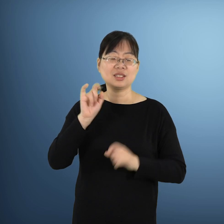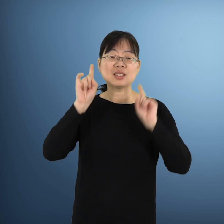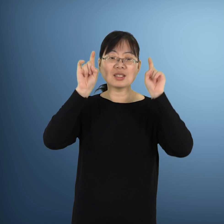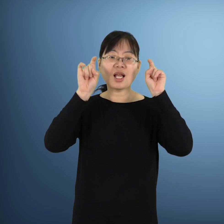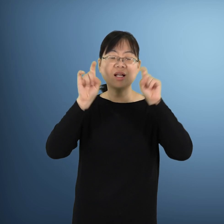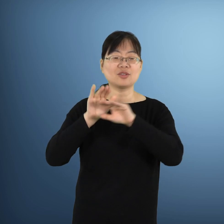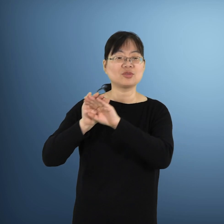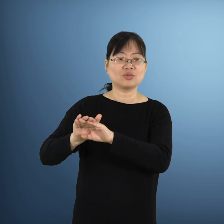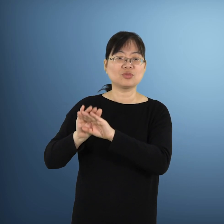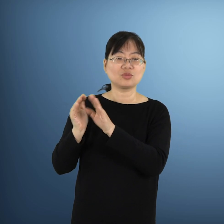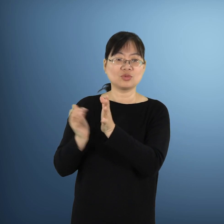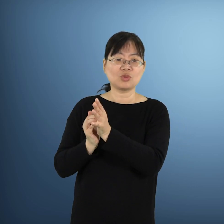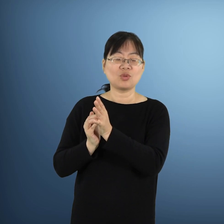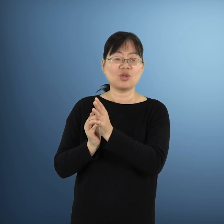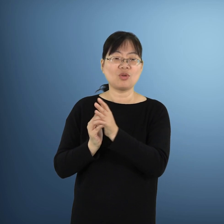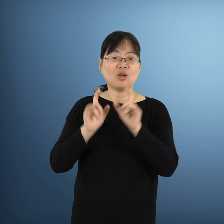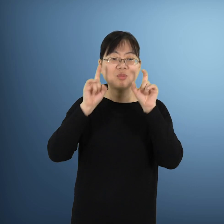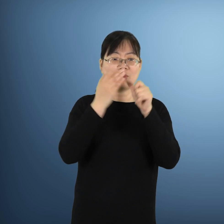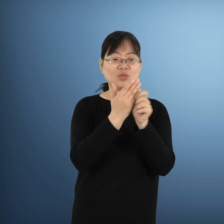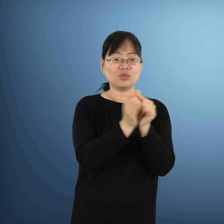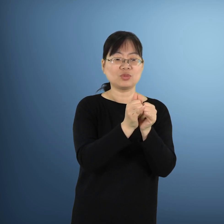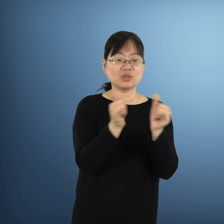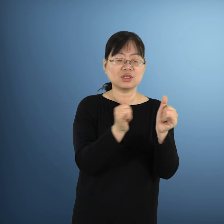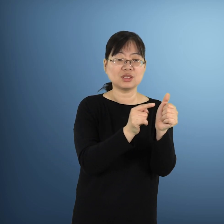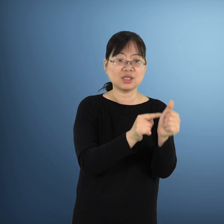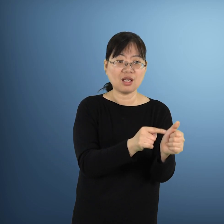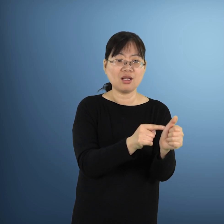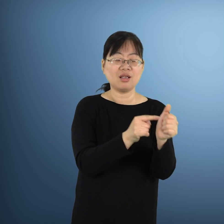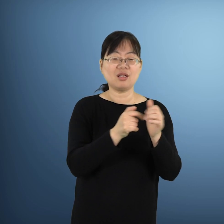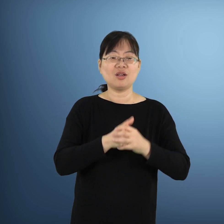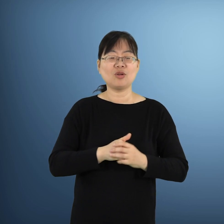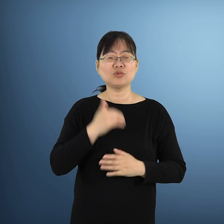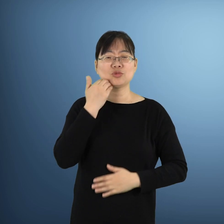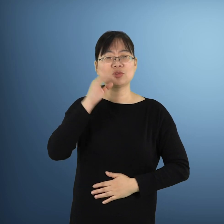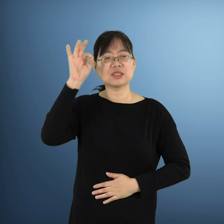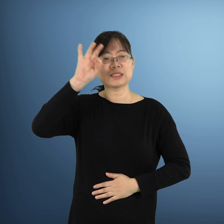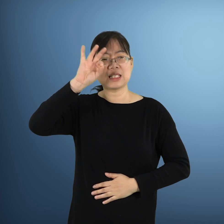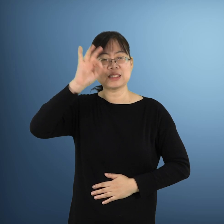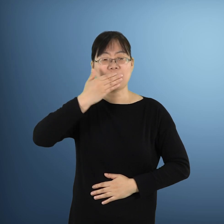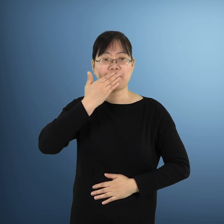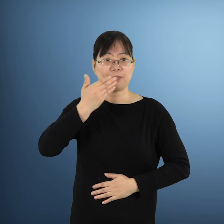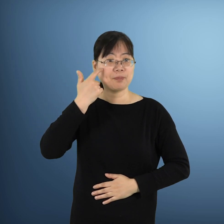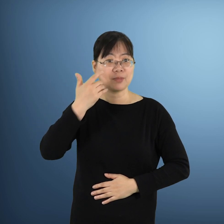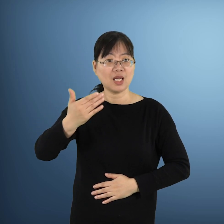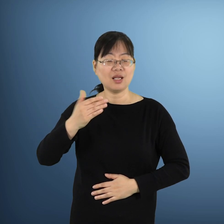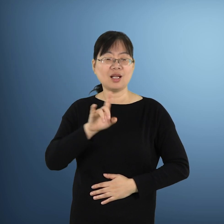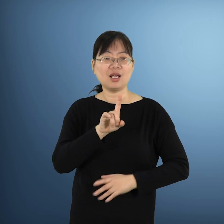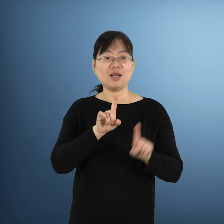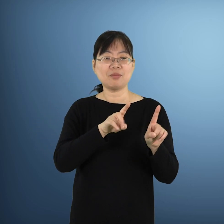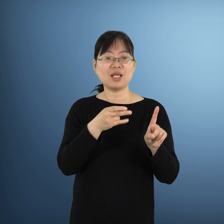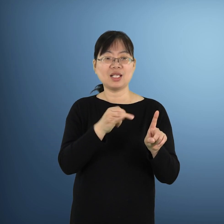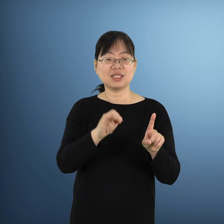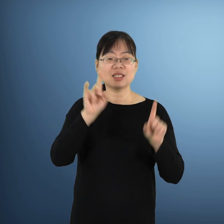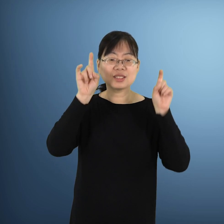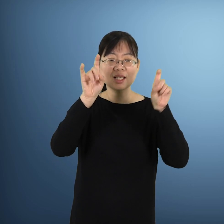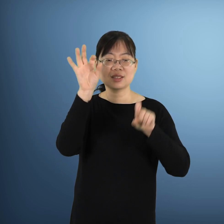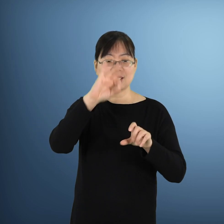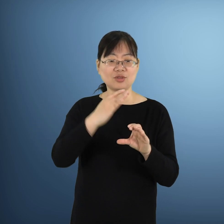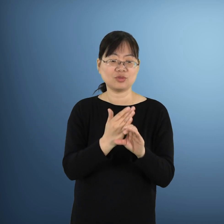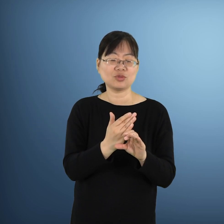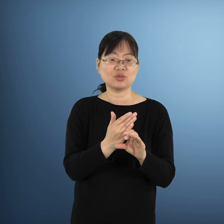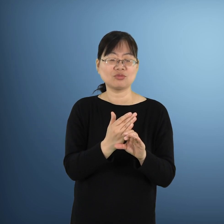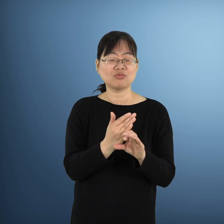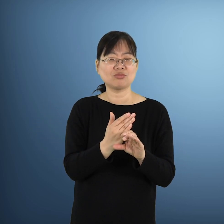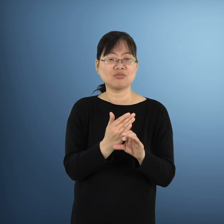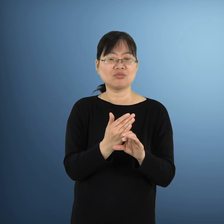양을 두고 목자가 누굴 찾아 나서요? 한 마리의 양을 찾아 나서요.